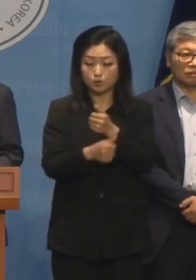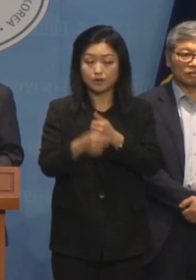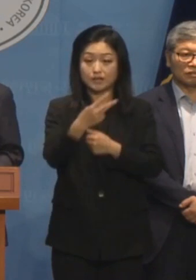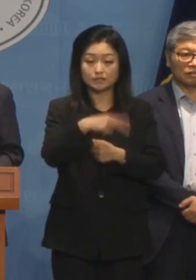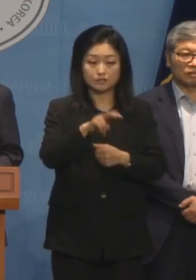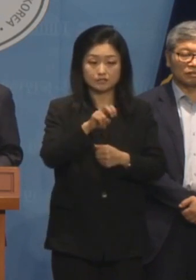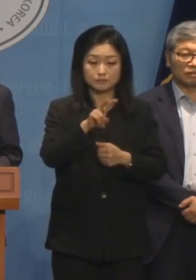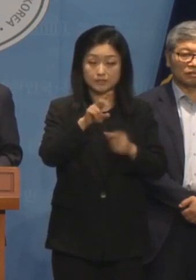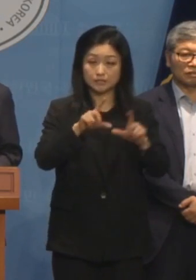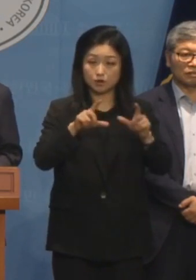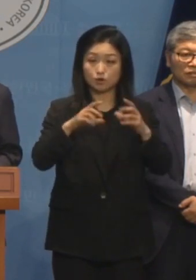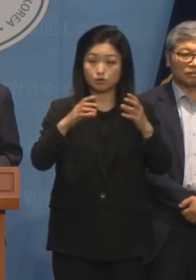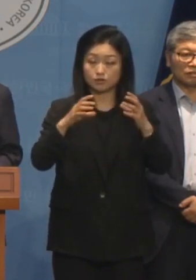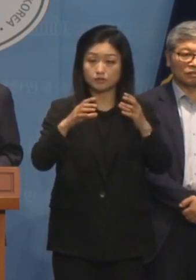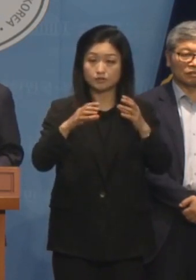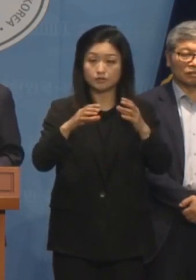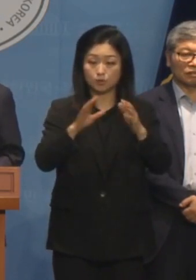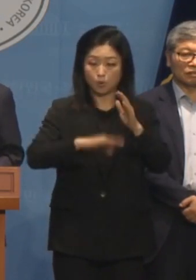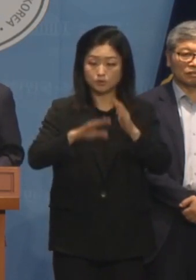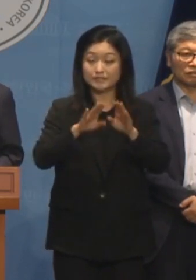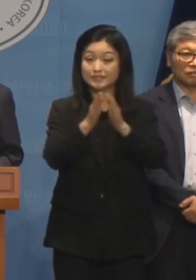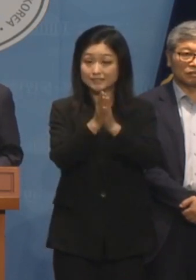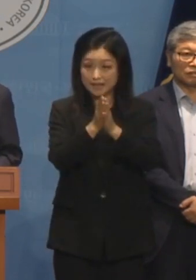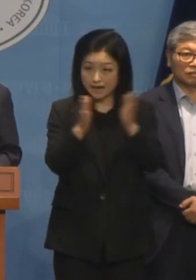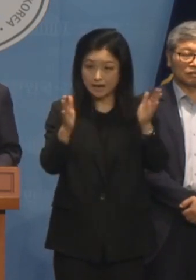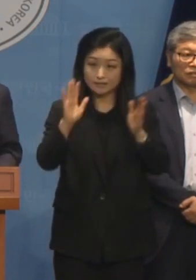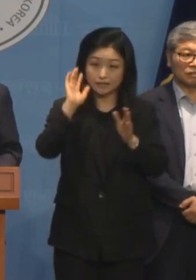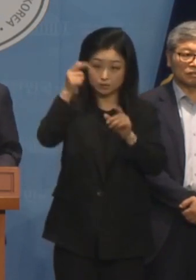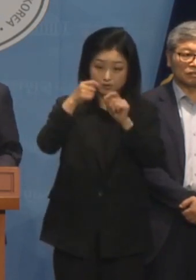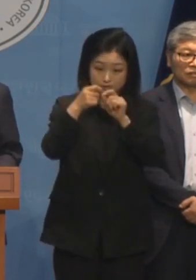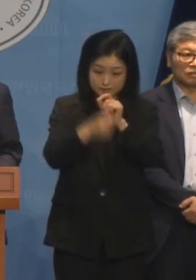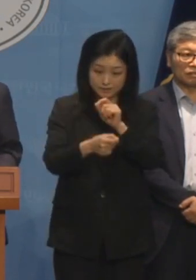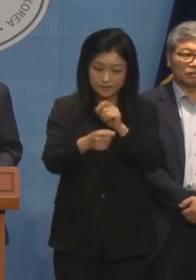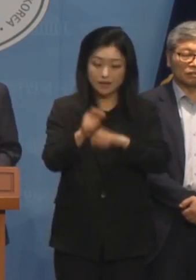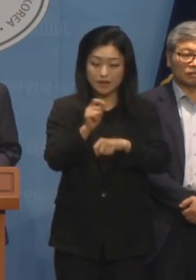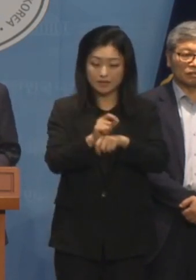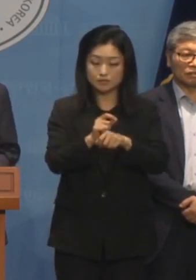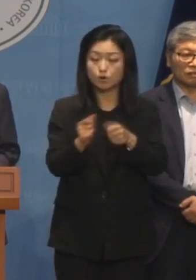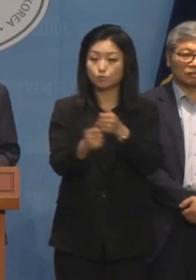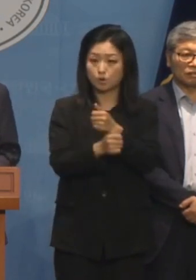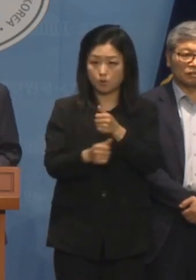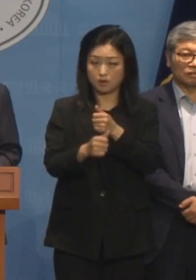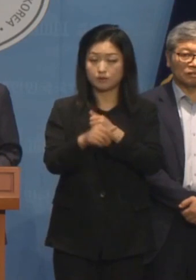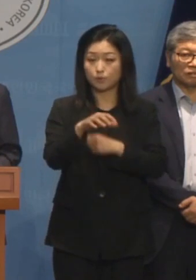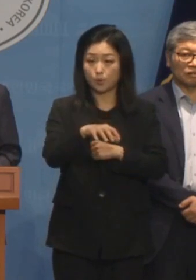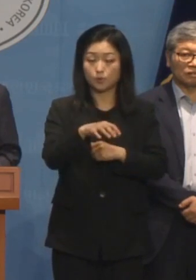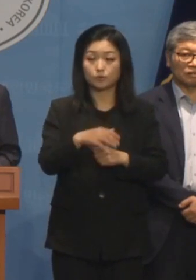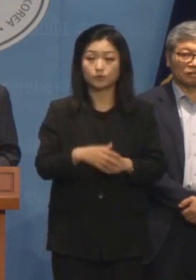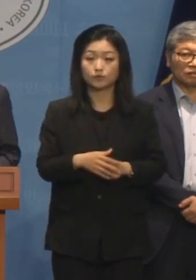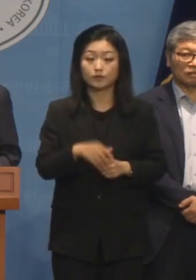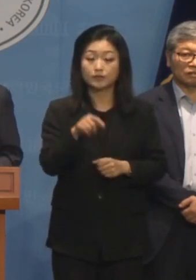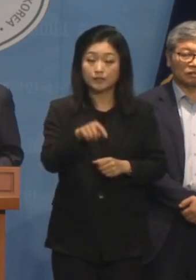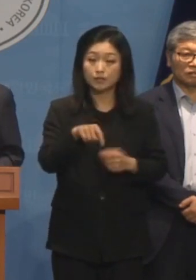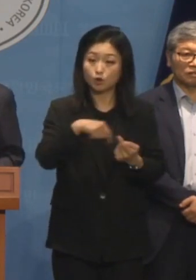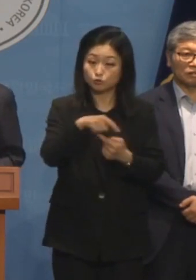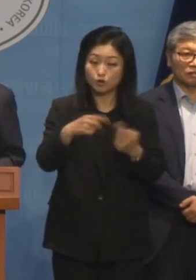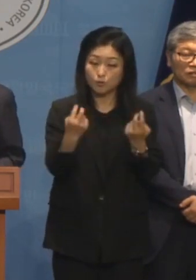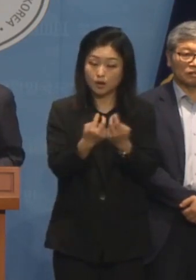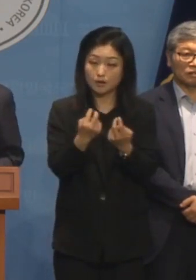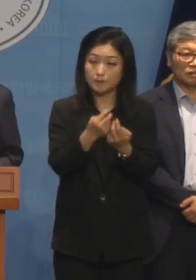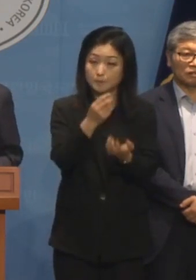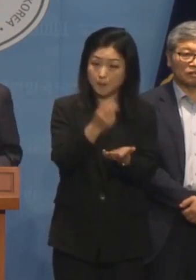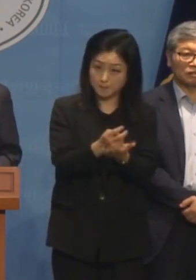2022년 9월 27일 공식 출범한 대통령 소속 행정위원회입니다. 국교위 설치 및 운영에 관한